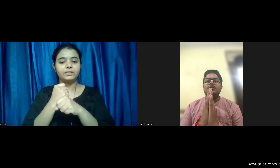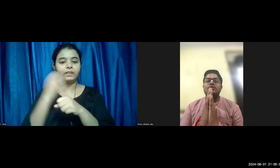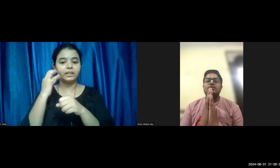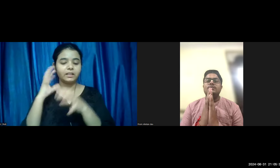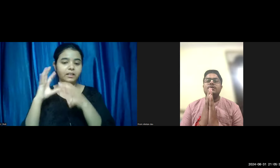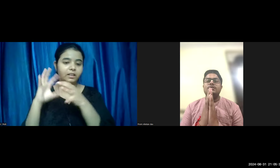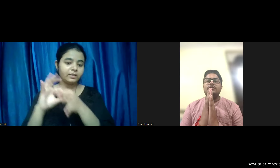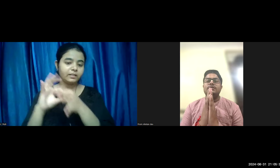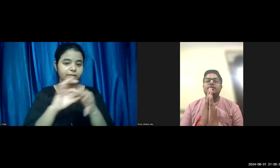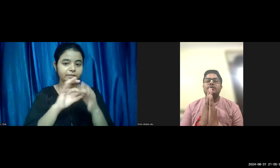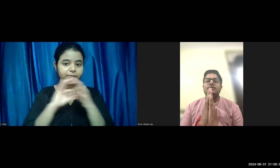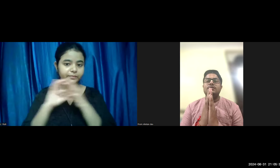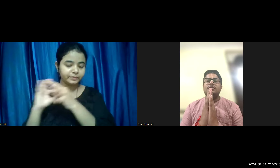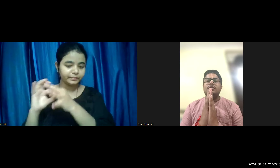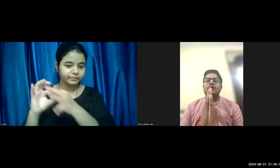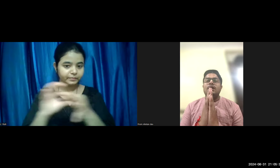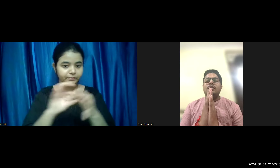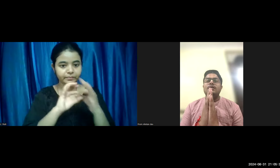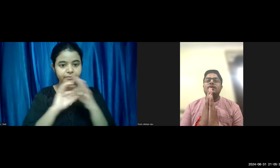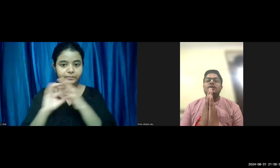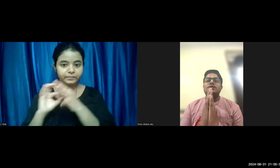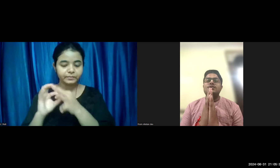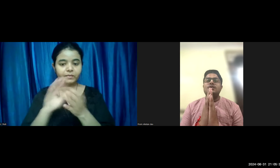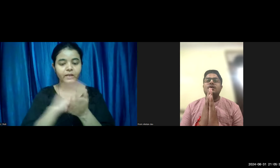श्रीवासादि गौर भक्तवृन्द।